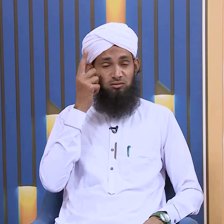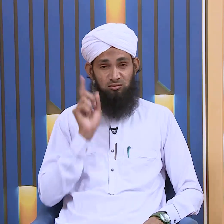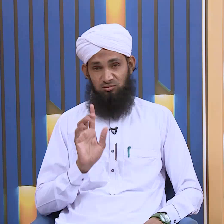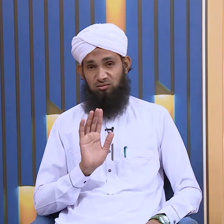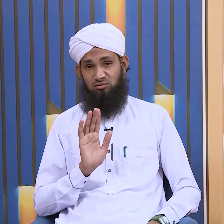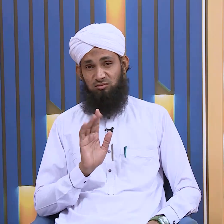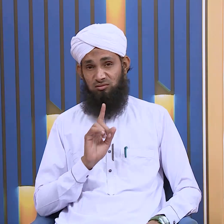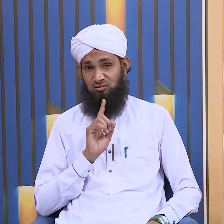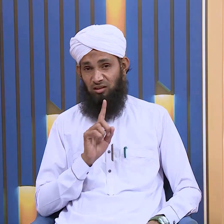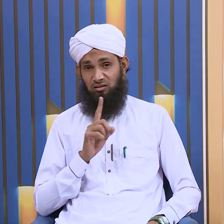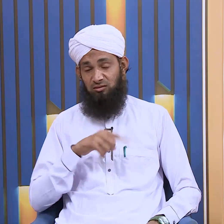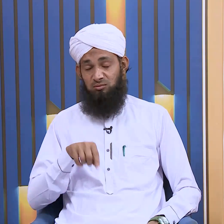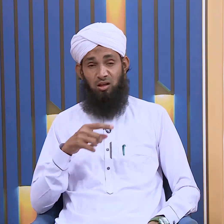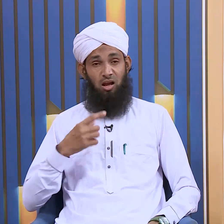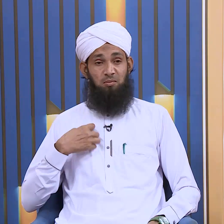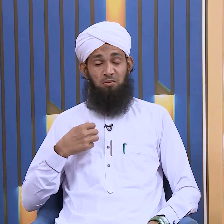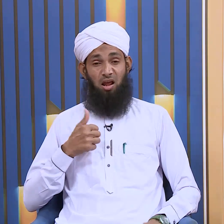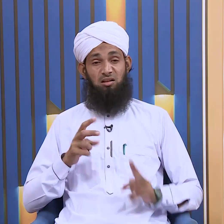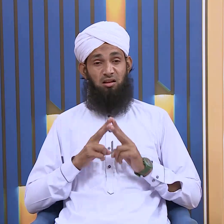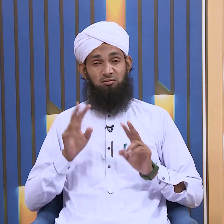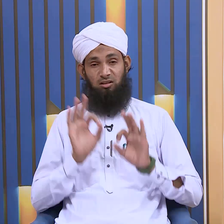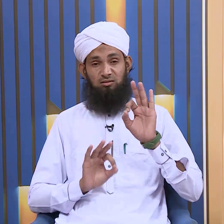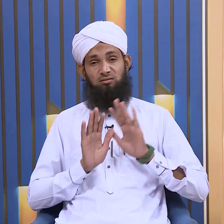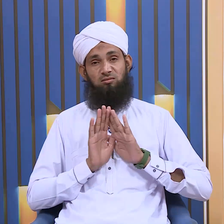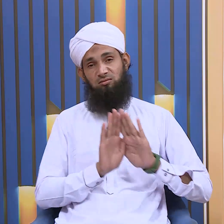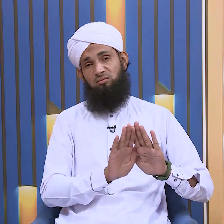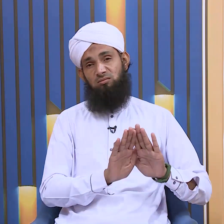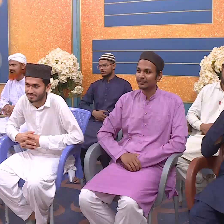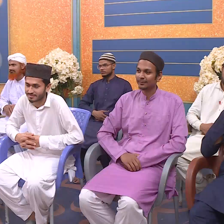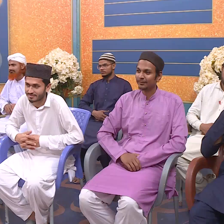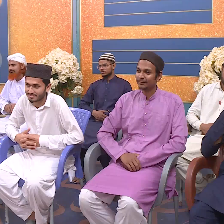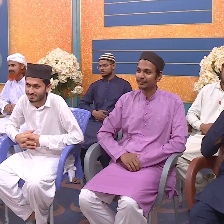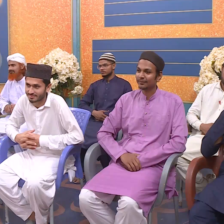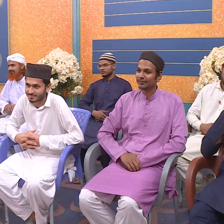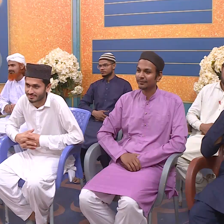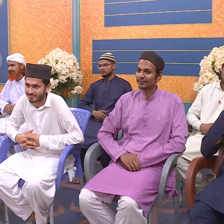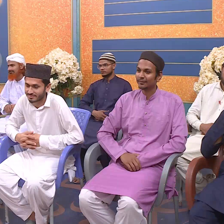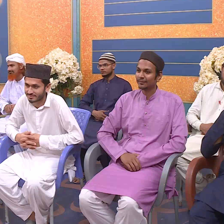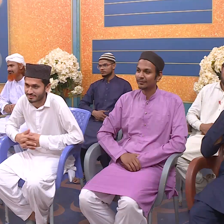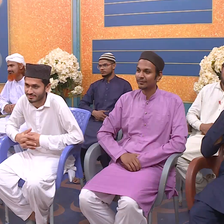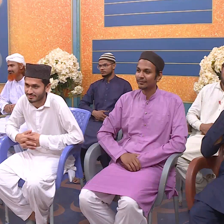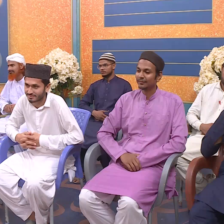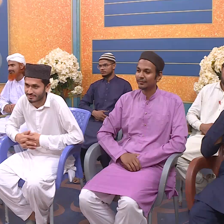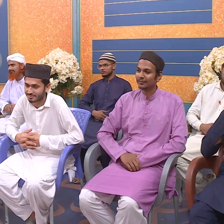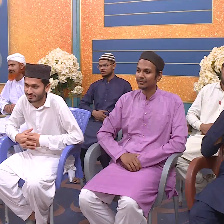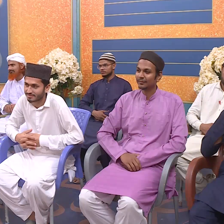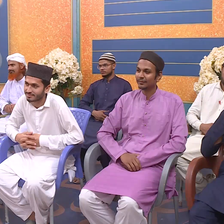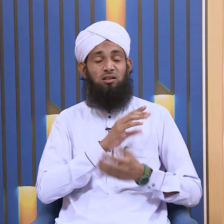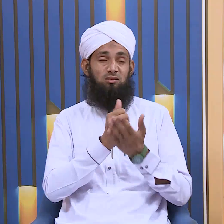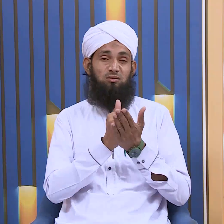ہم حب جاہ کے مرض سے گویا ہم بچ سکتے ہیں۔ اللہ پاک سے دعا ہے ہمیں عمل کی توفیق عطا فرمائے، آمین